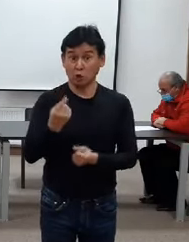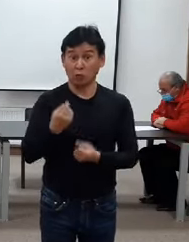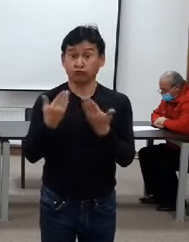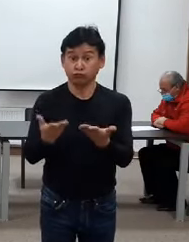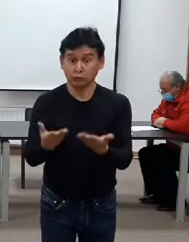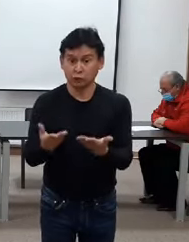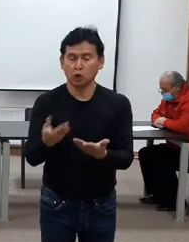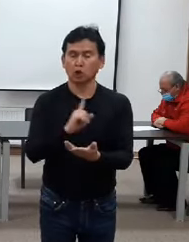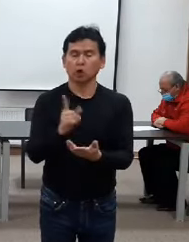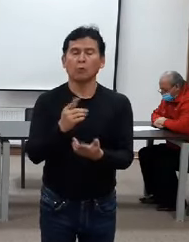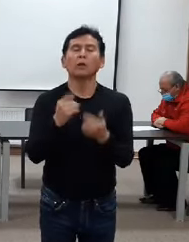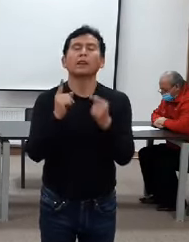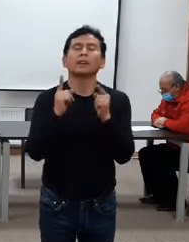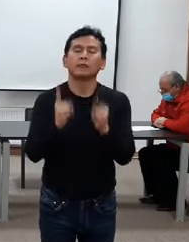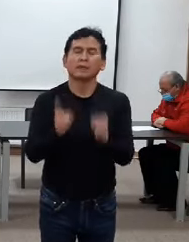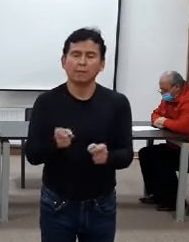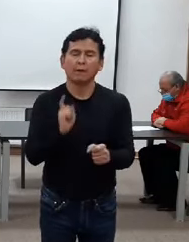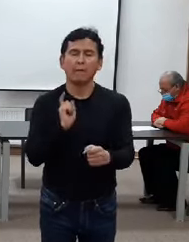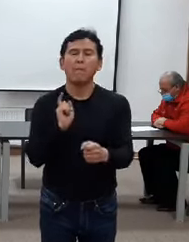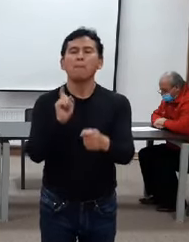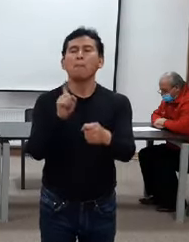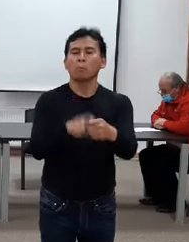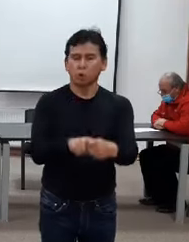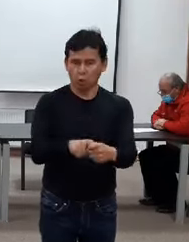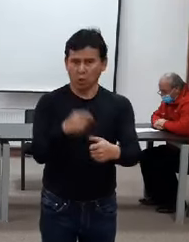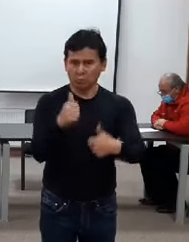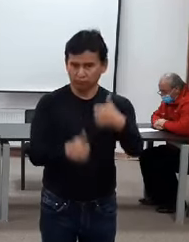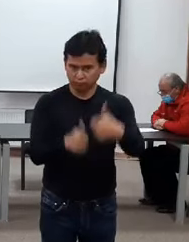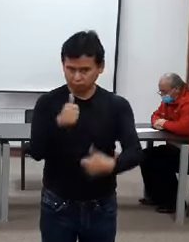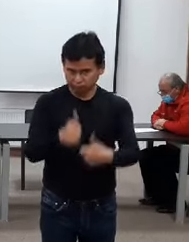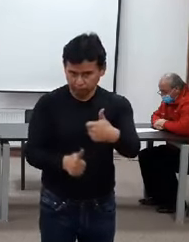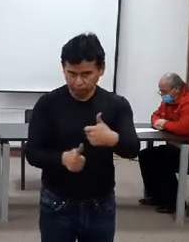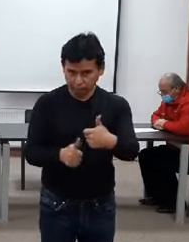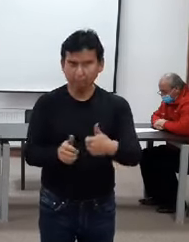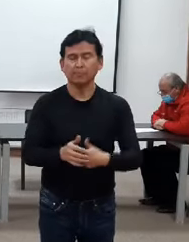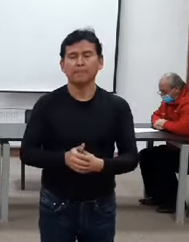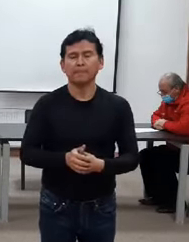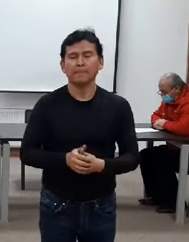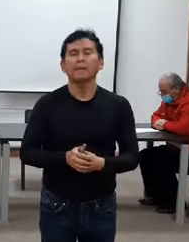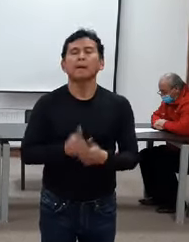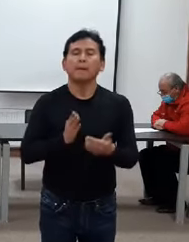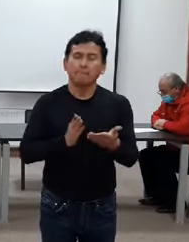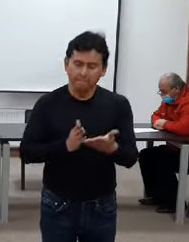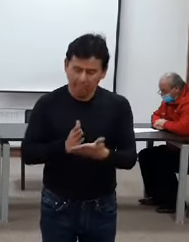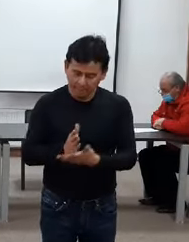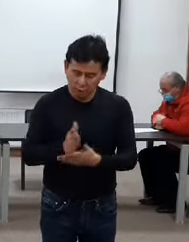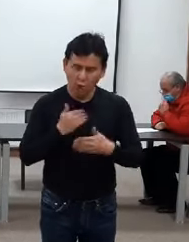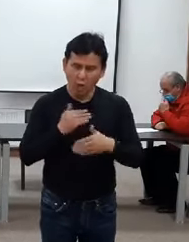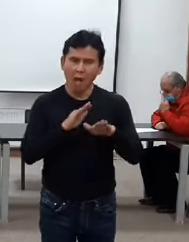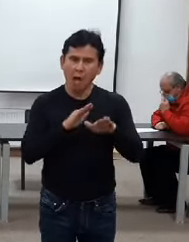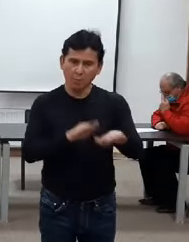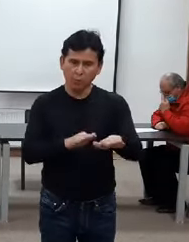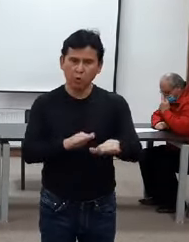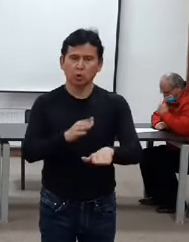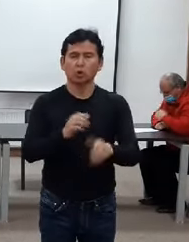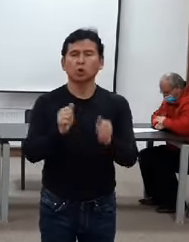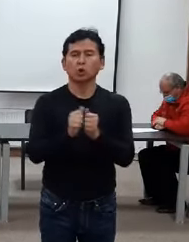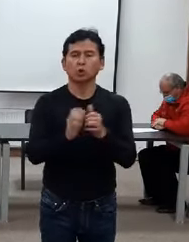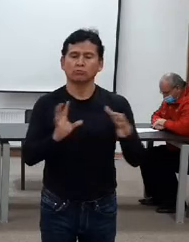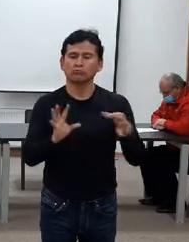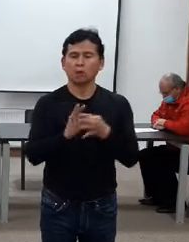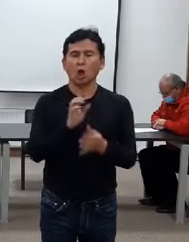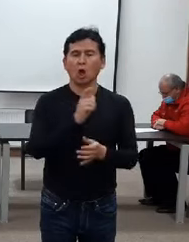postular porque ha cambiado su situación o están sobre el 60% de vulnerabilidad, se ha iniciado el proceso de apoyo a través de las gobernaciones, y